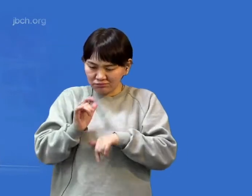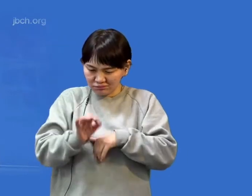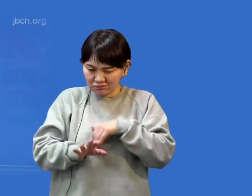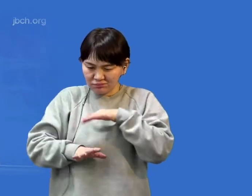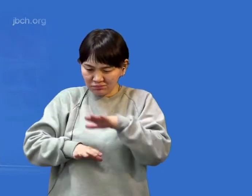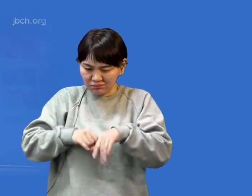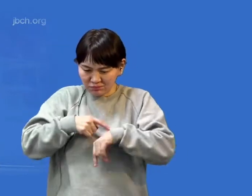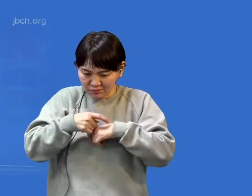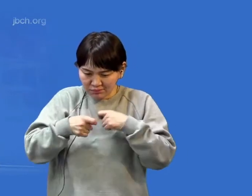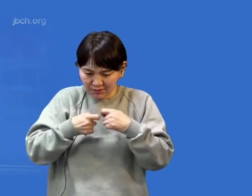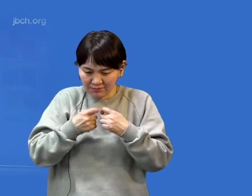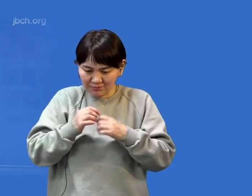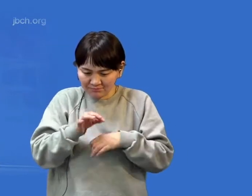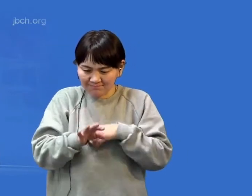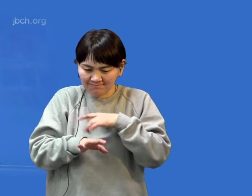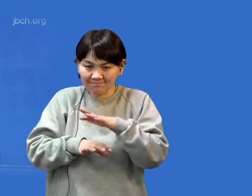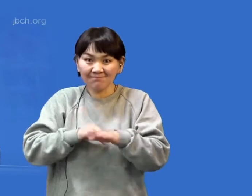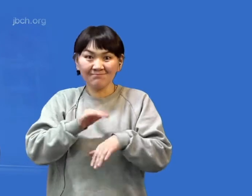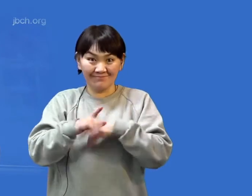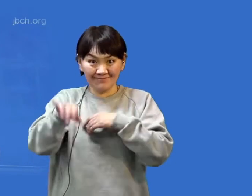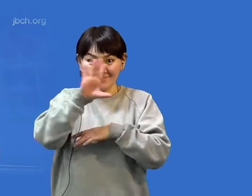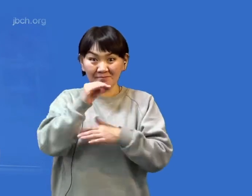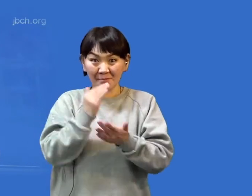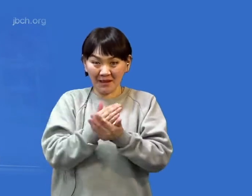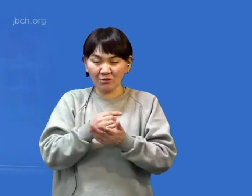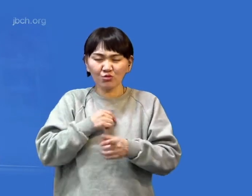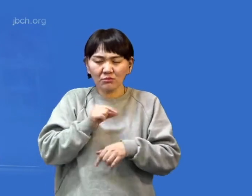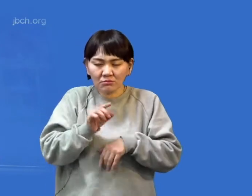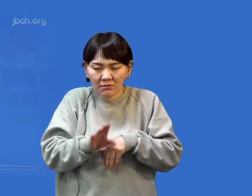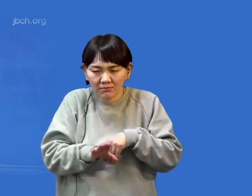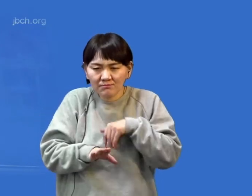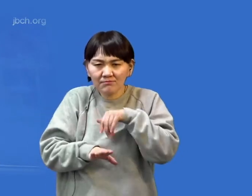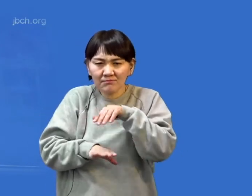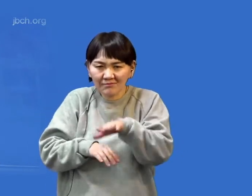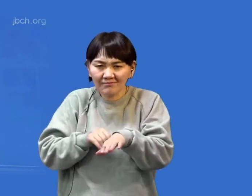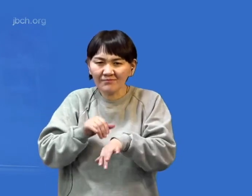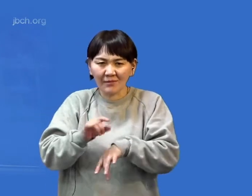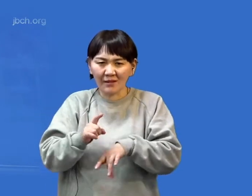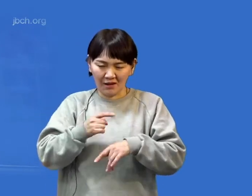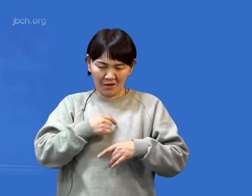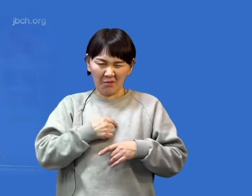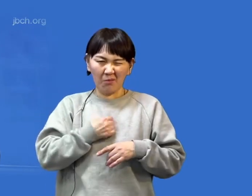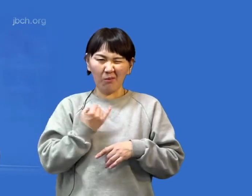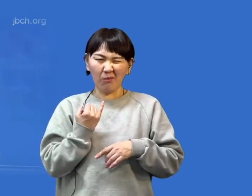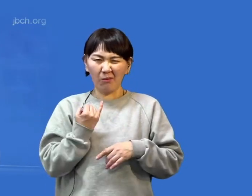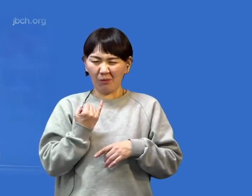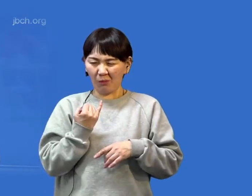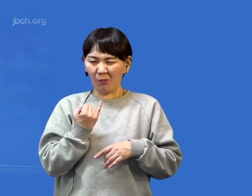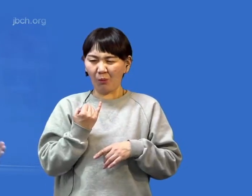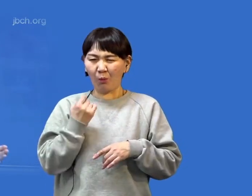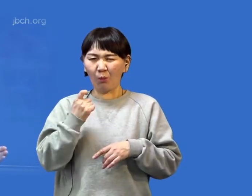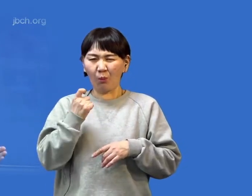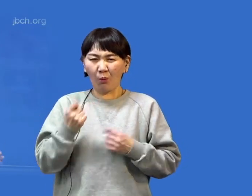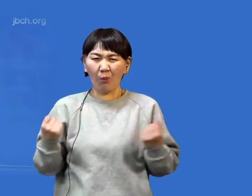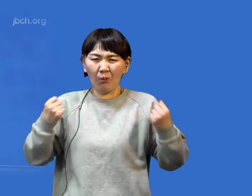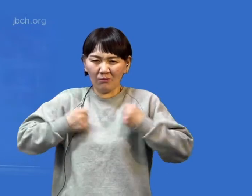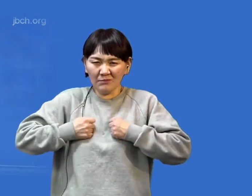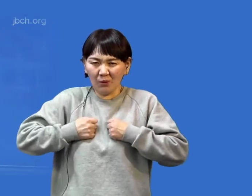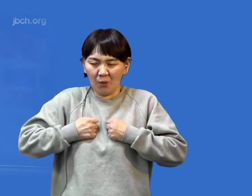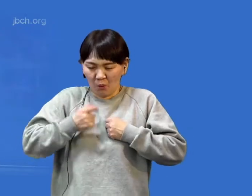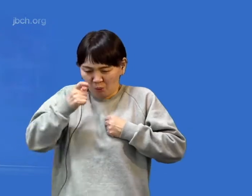Тийм учраас баг багаар дүүрэг чинээгээрээ бид бүхний хуучин хүн баг багаар алга болох